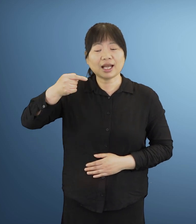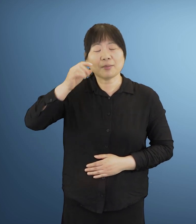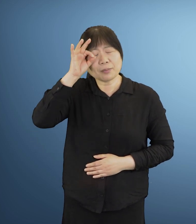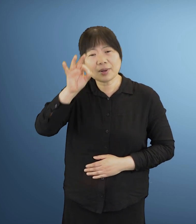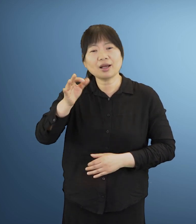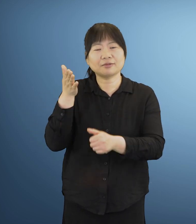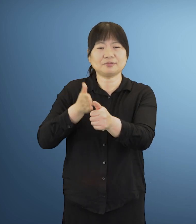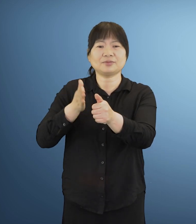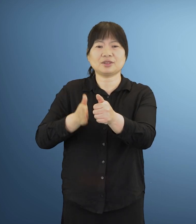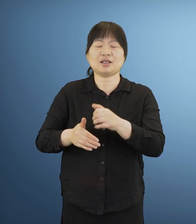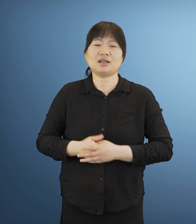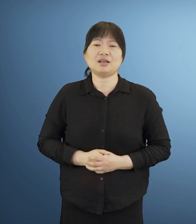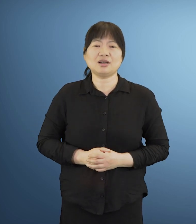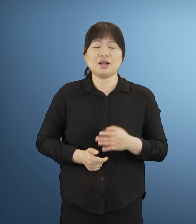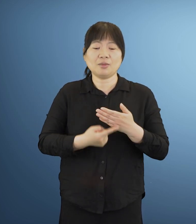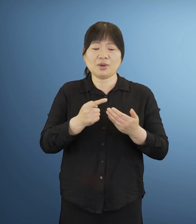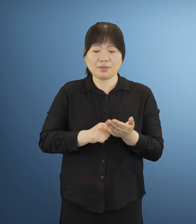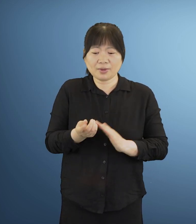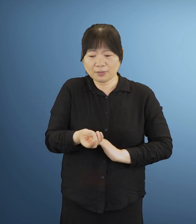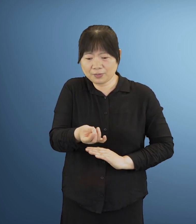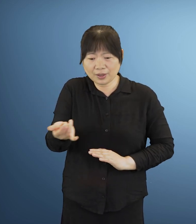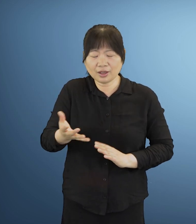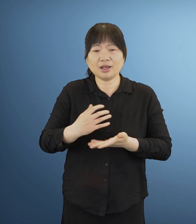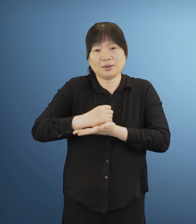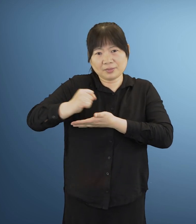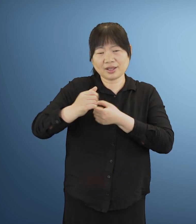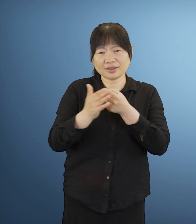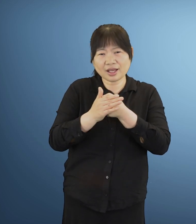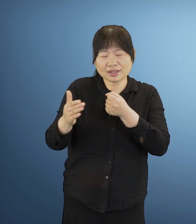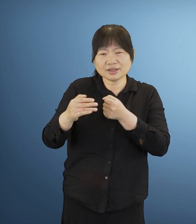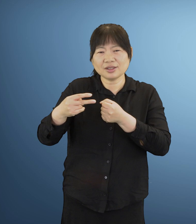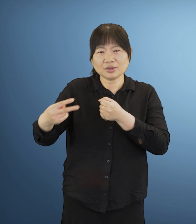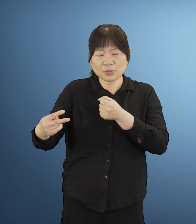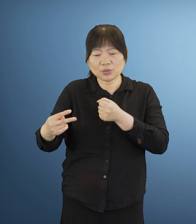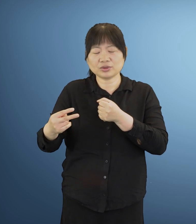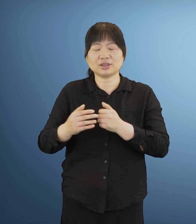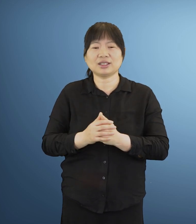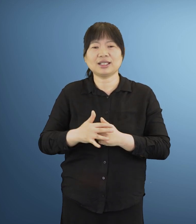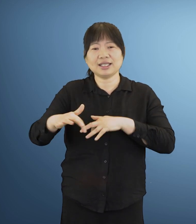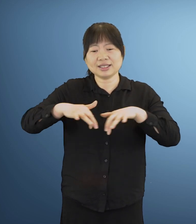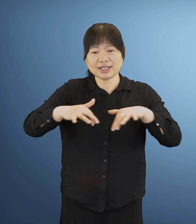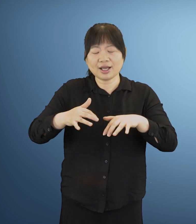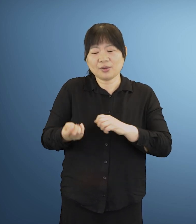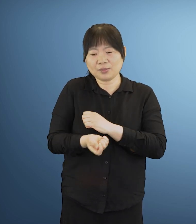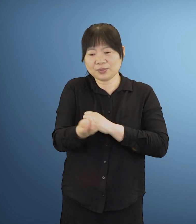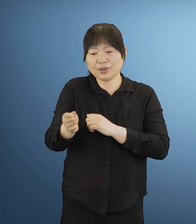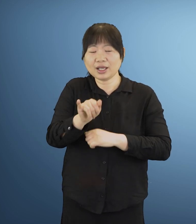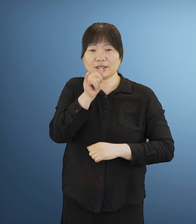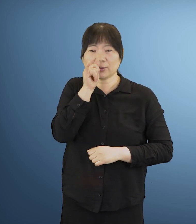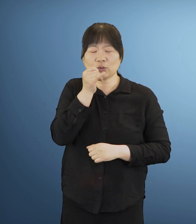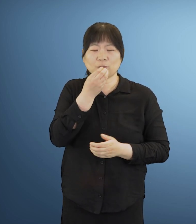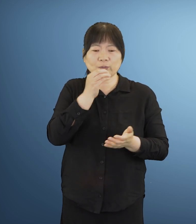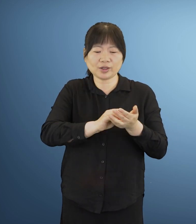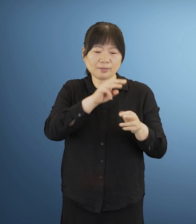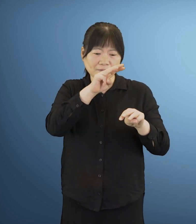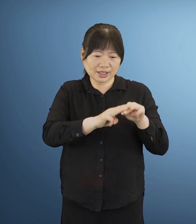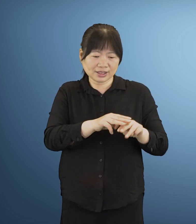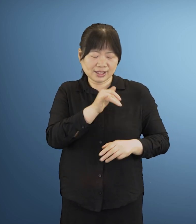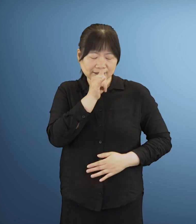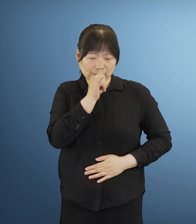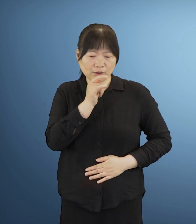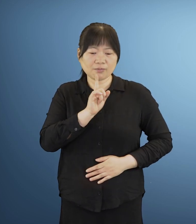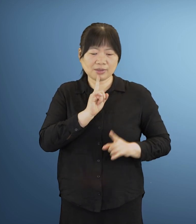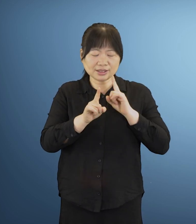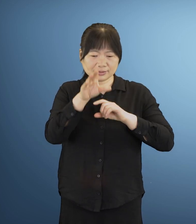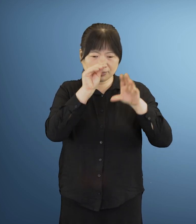보십시다. 마음에 뿌려진 것을 빼앗나니 이는 곧 길가에 뿌려진 자요. 돌밭에 뿌려졌다는 것은